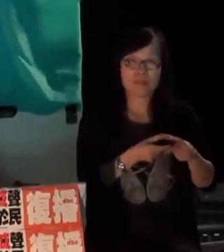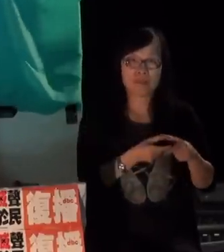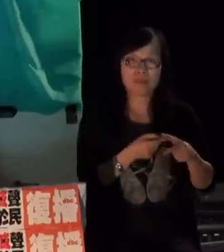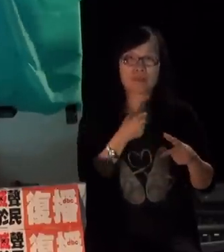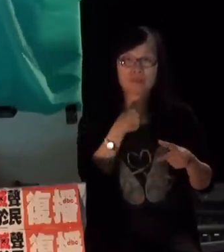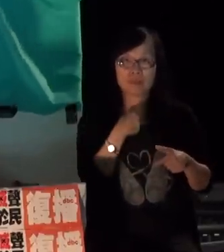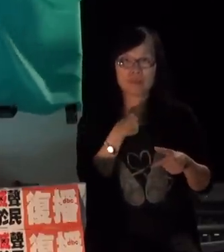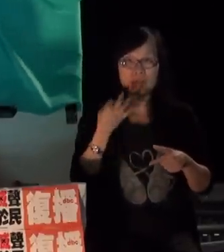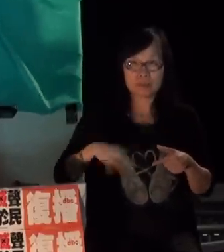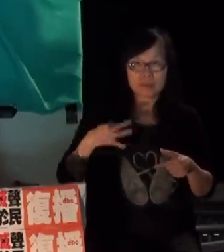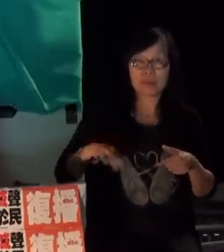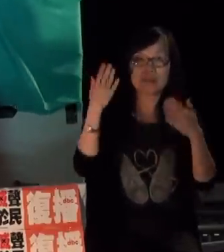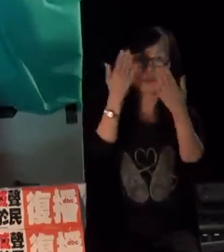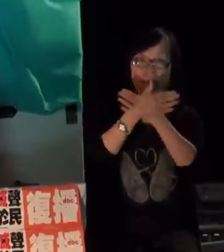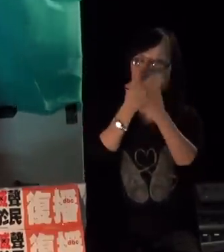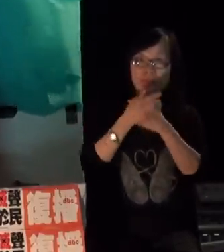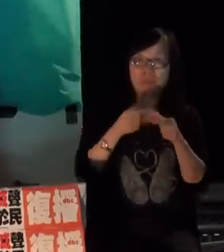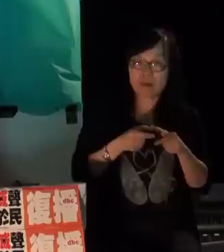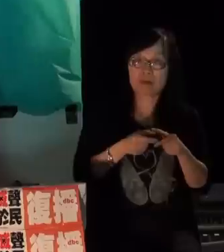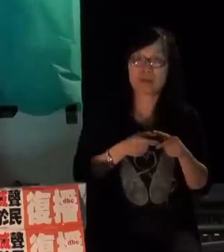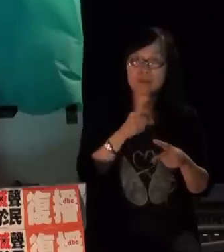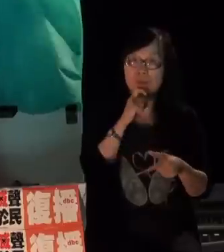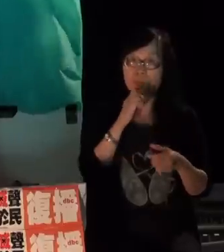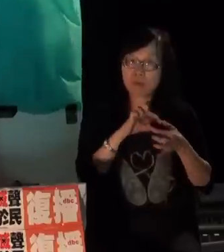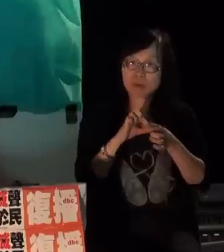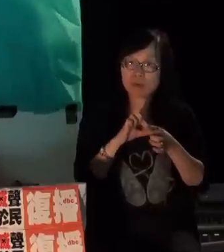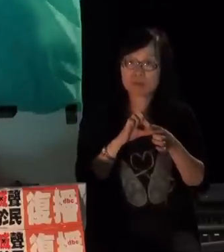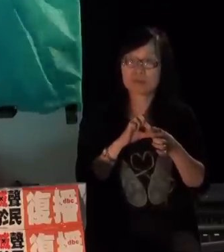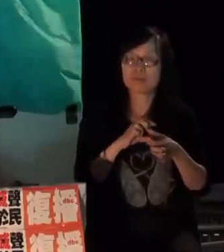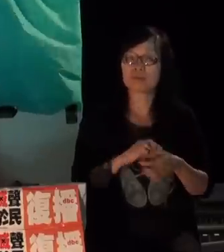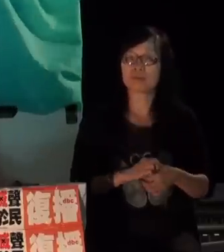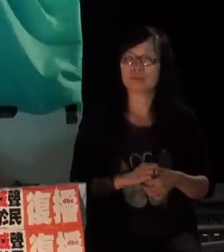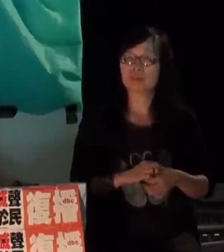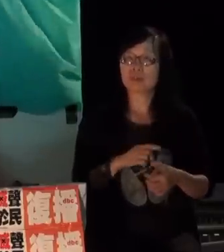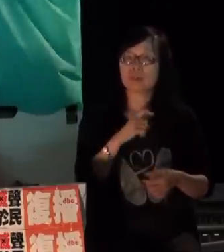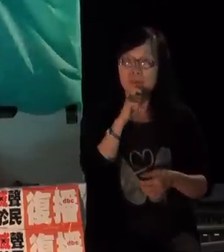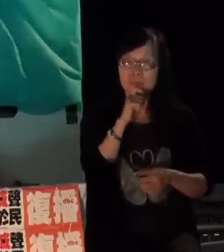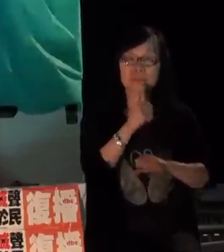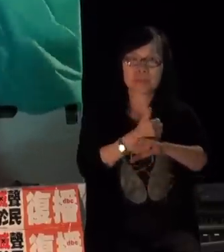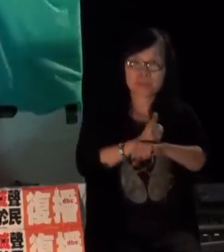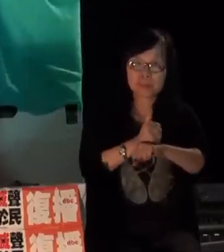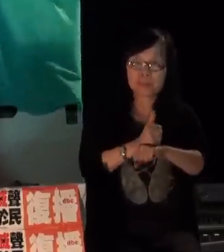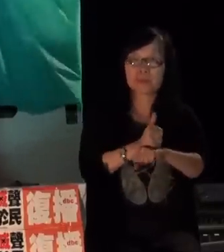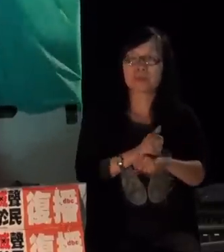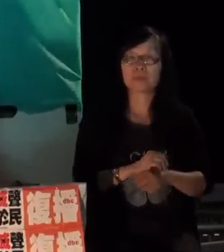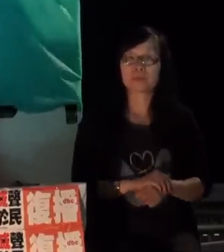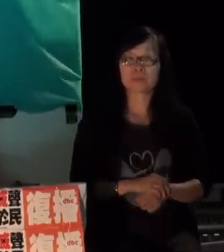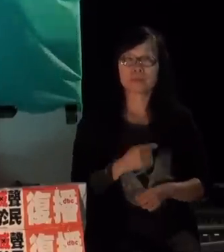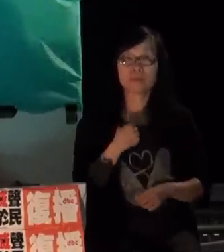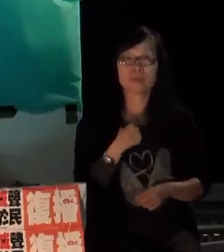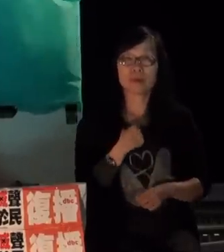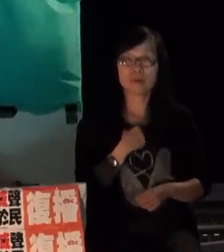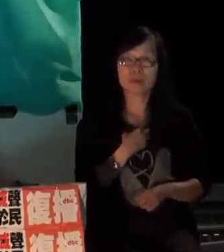因為同呢個免費電視牌照真係好驚攞唔到有關，唔敢太過分嘅？ 有機會，咁但係我覺